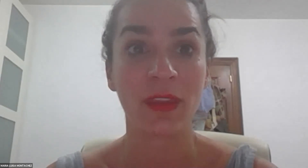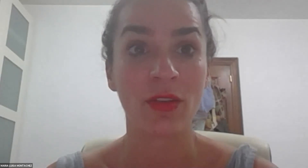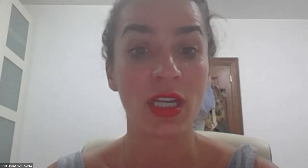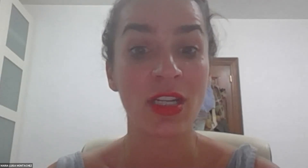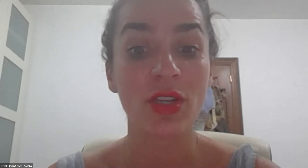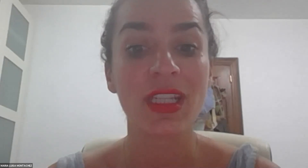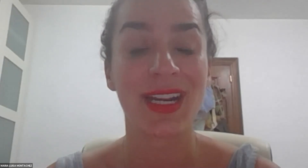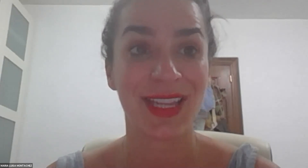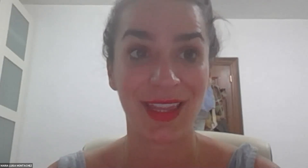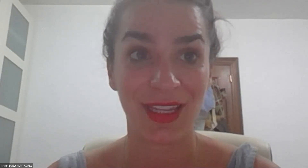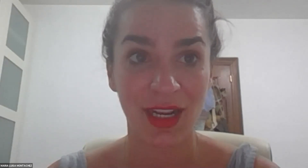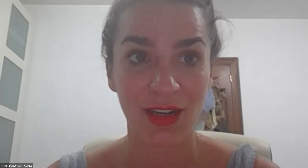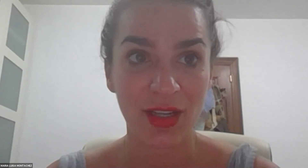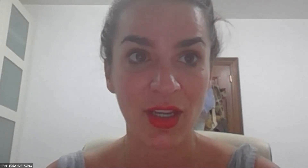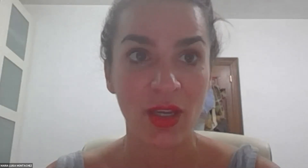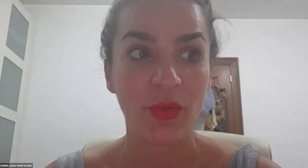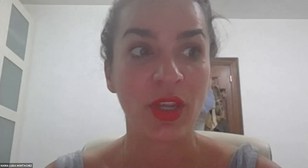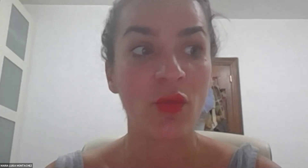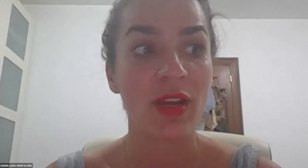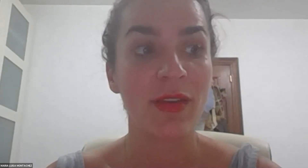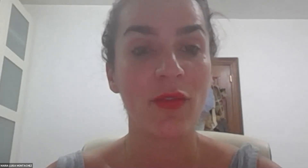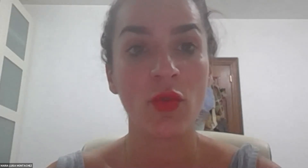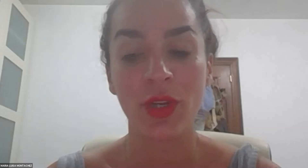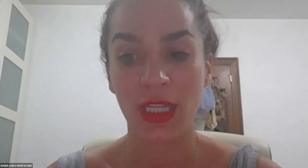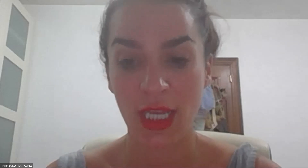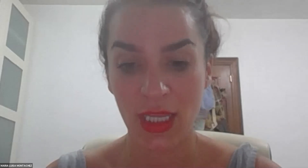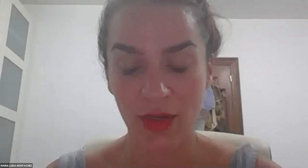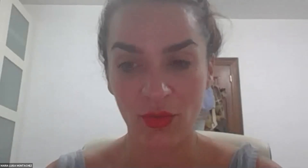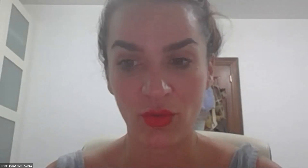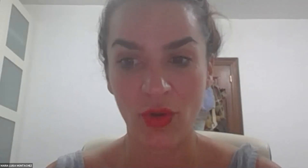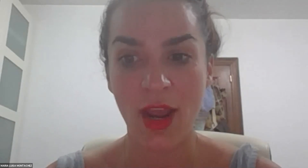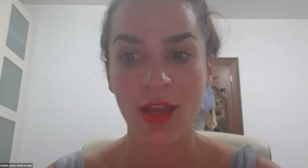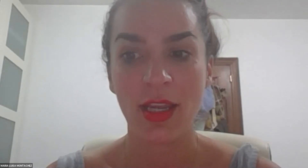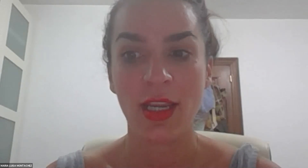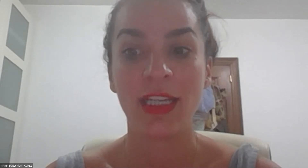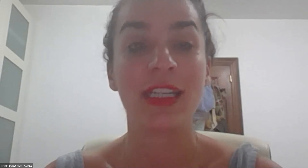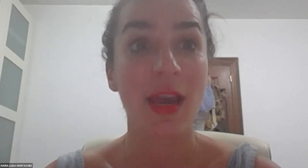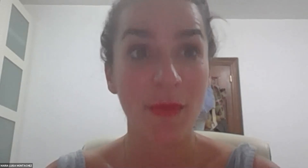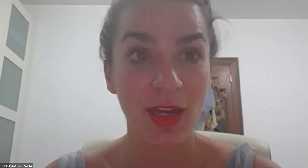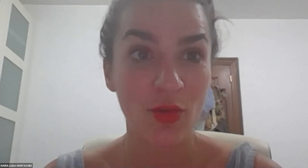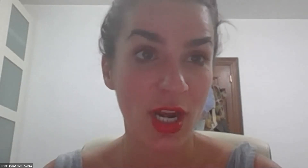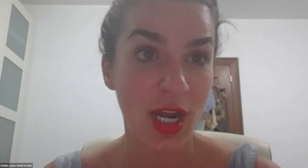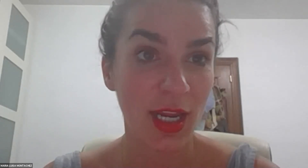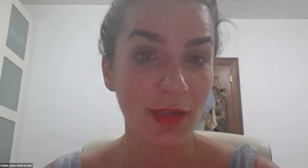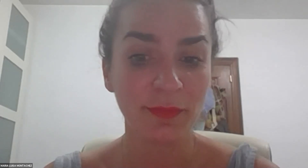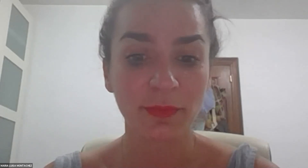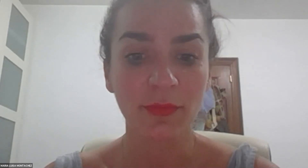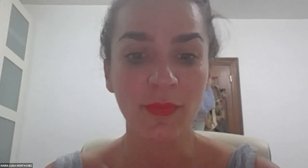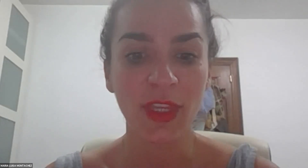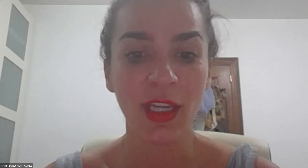sorda. Entonces, eso es trascendental, porque una vez uno entiende la cultura y se sabe incluir en